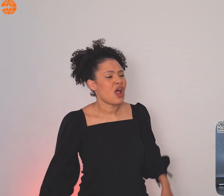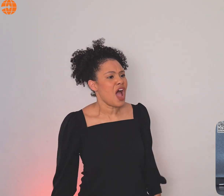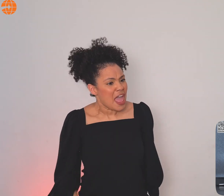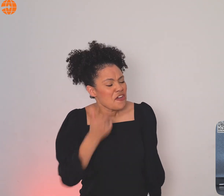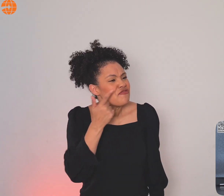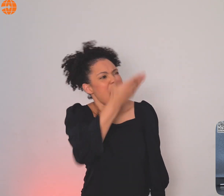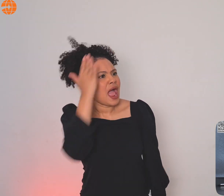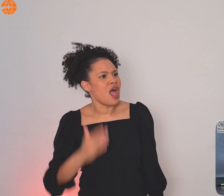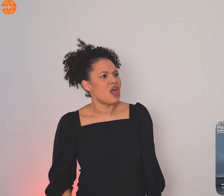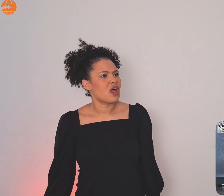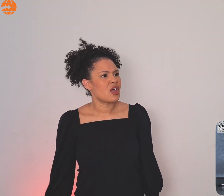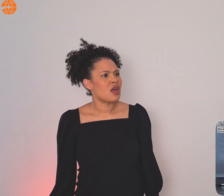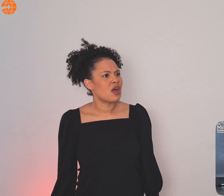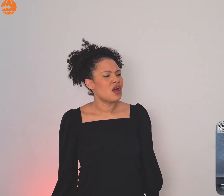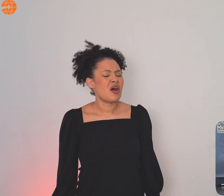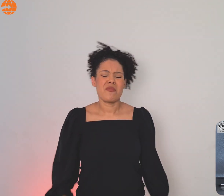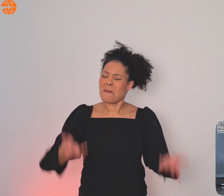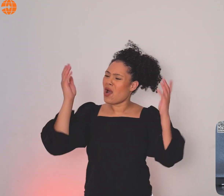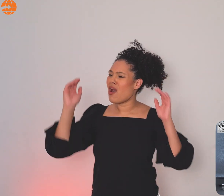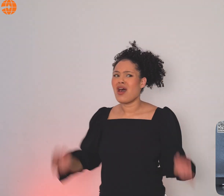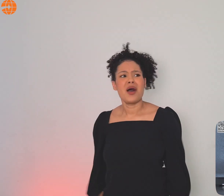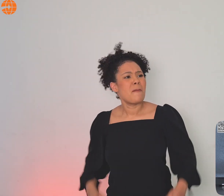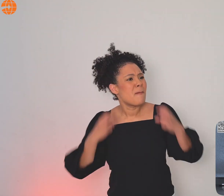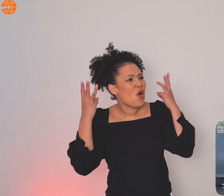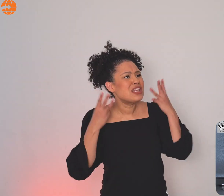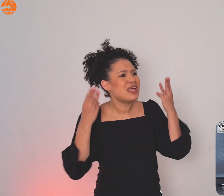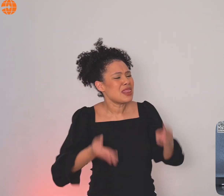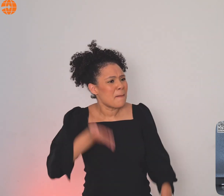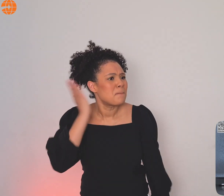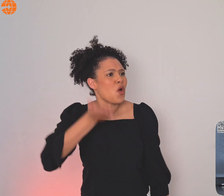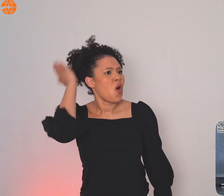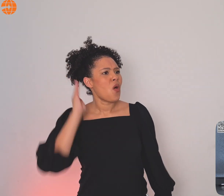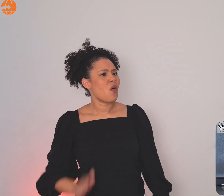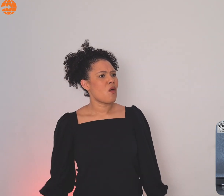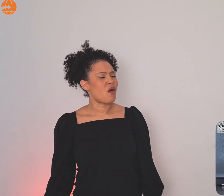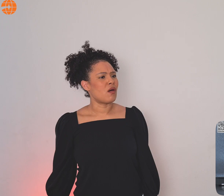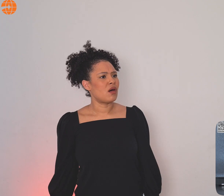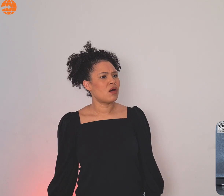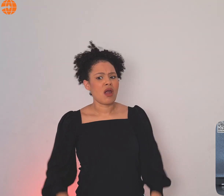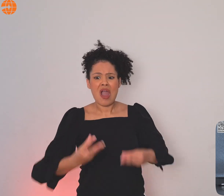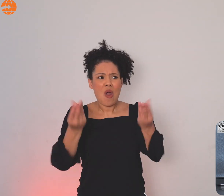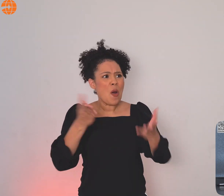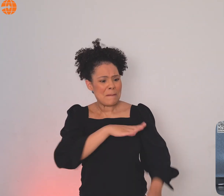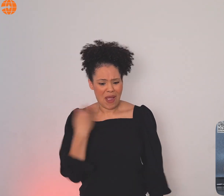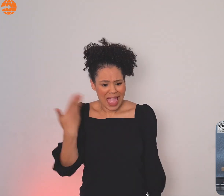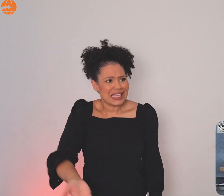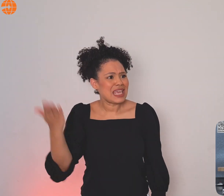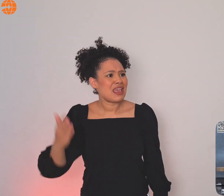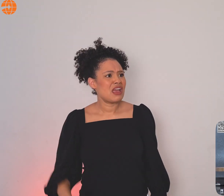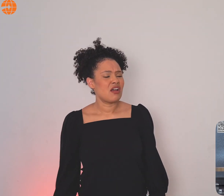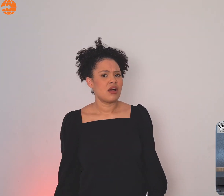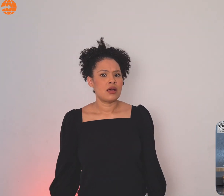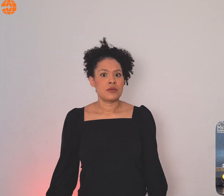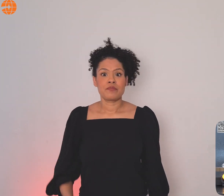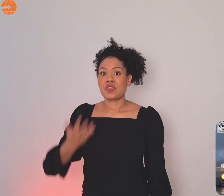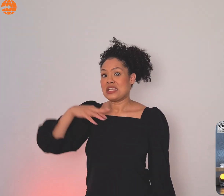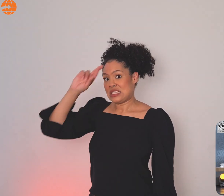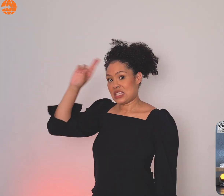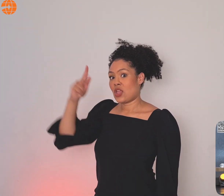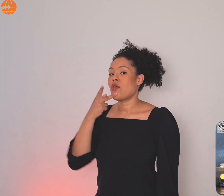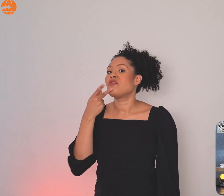que você botou, olha a canoa furada que a gente entrou. E Deus fala com Moisés: diga ao povo